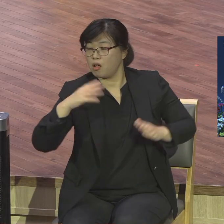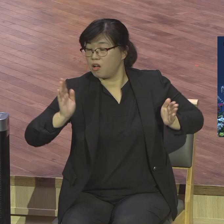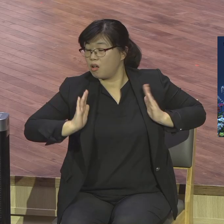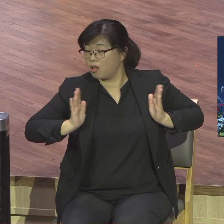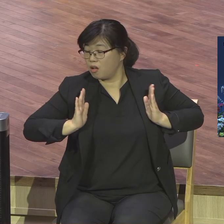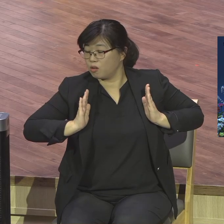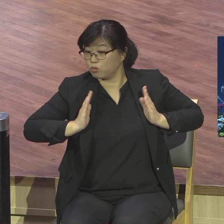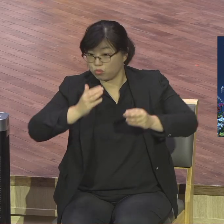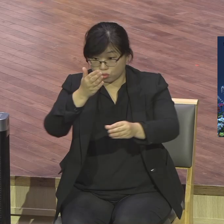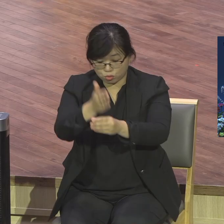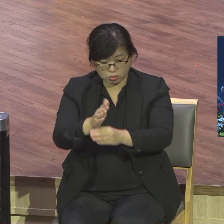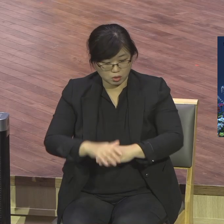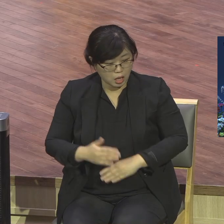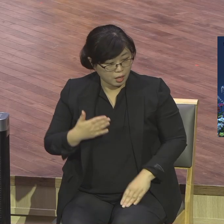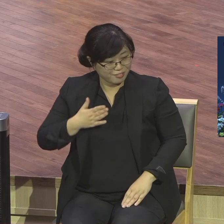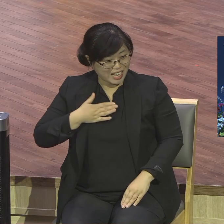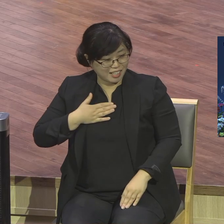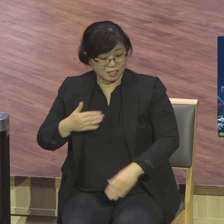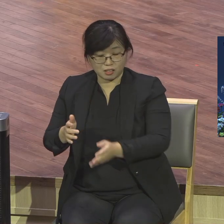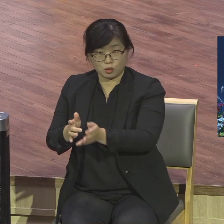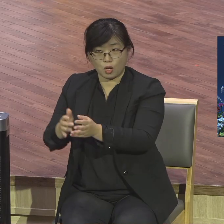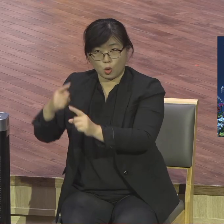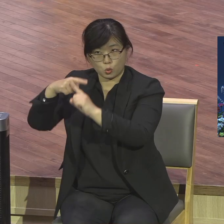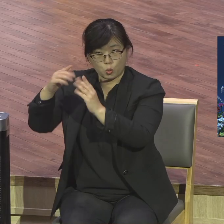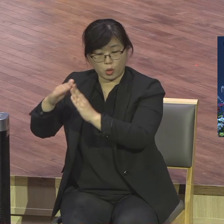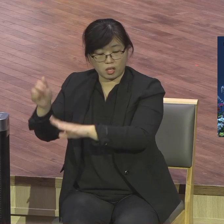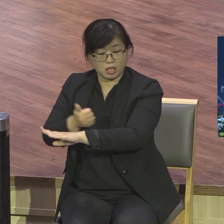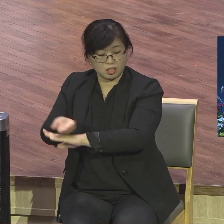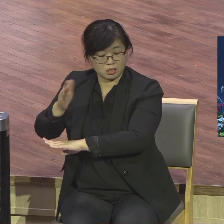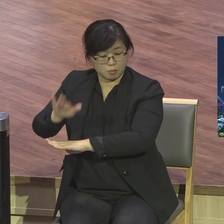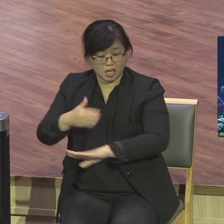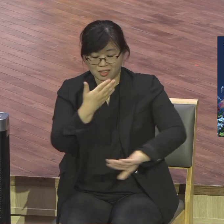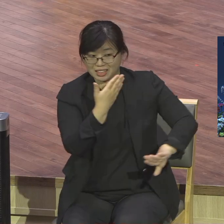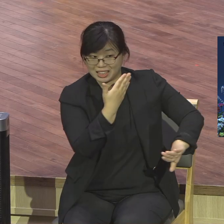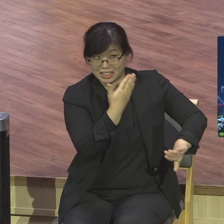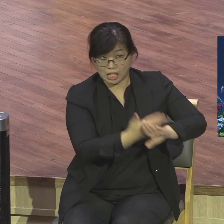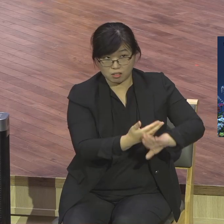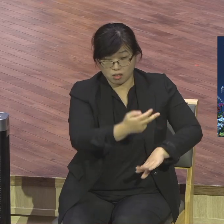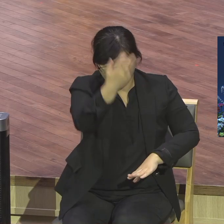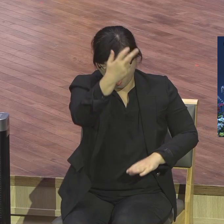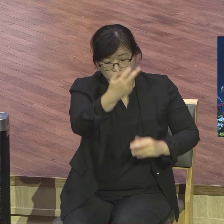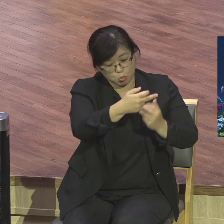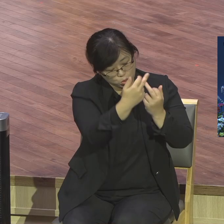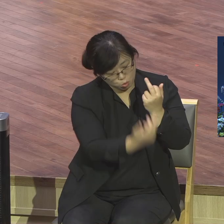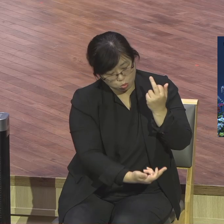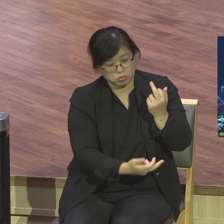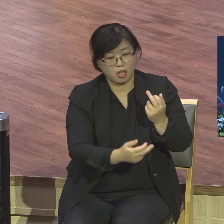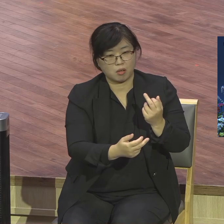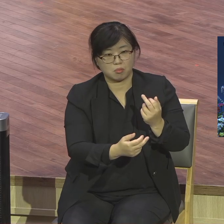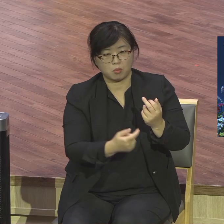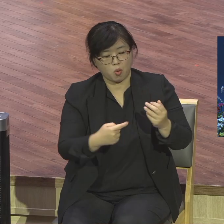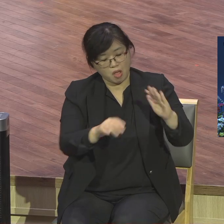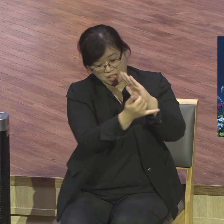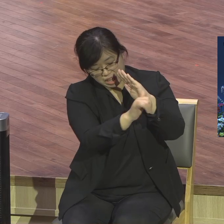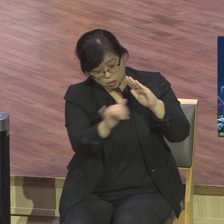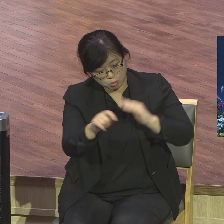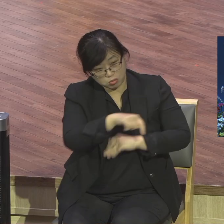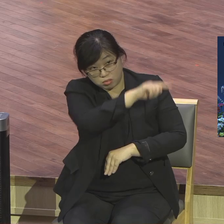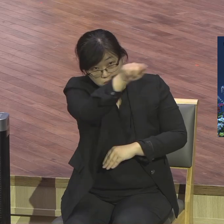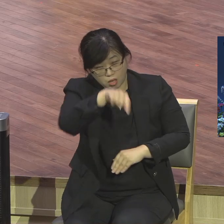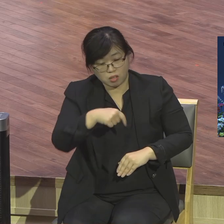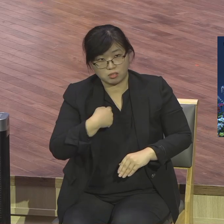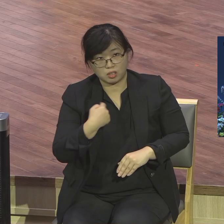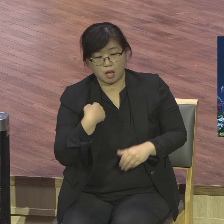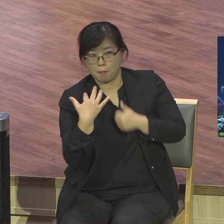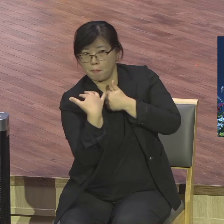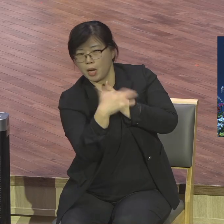나간단 말이에요. 형제 안 믿는 형제들이 완전히 형제 취급 안 할 거란 말이에요. 쫓겨날 거란 말이에요. 겁이 나가지고